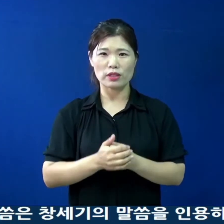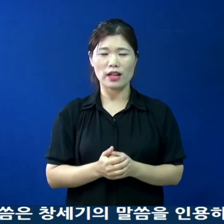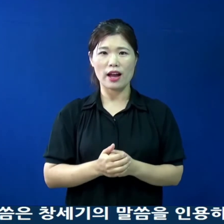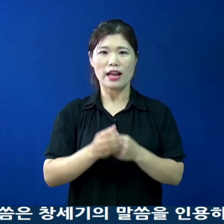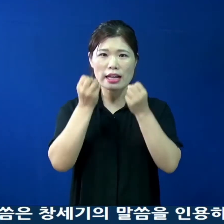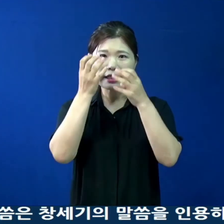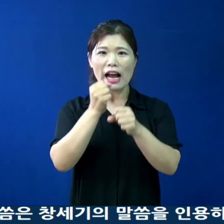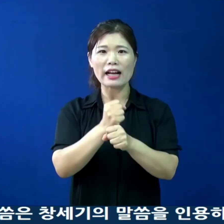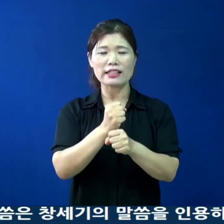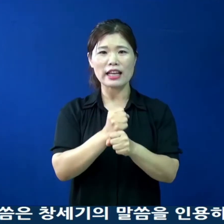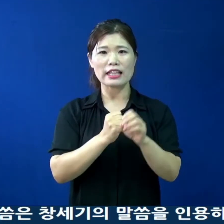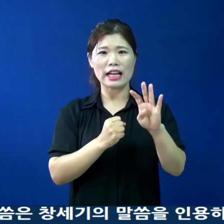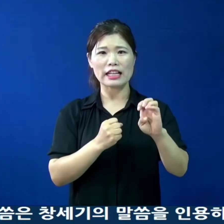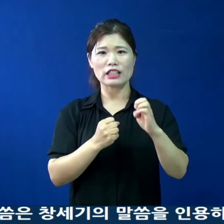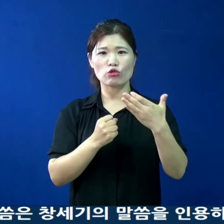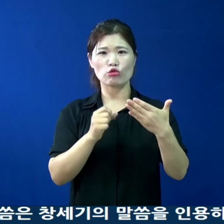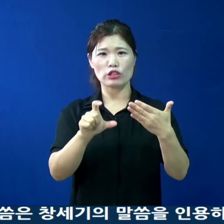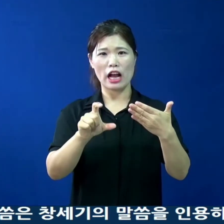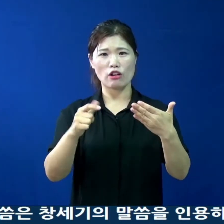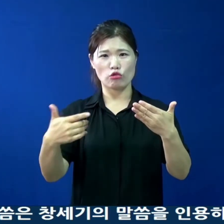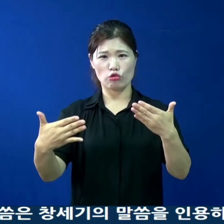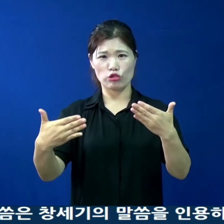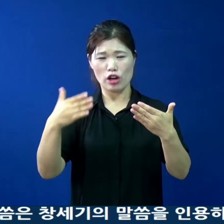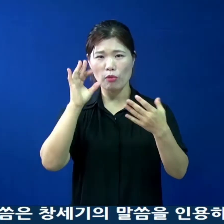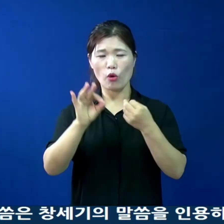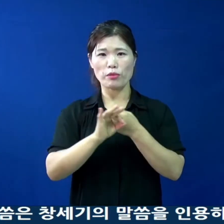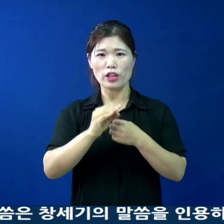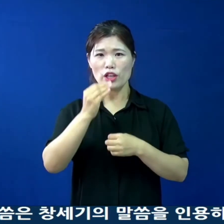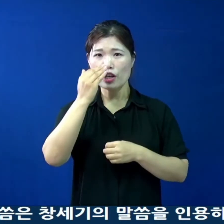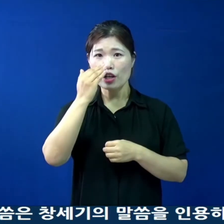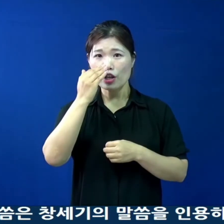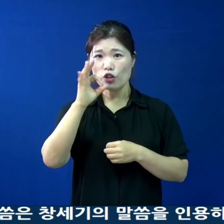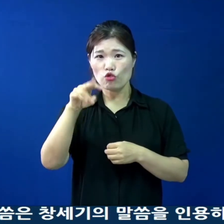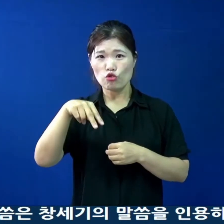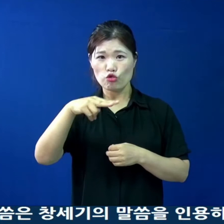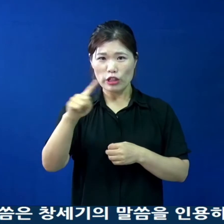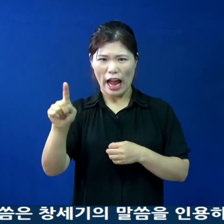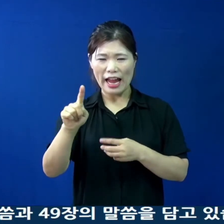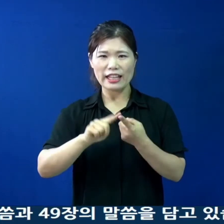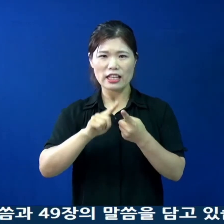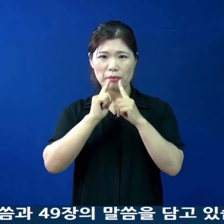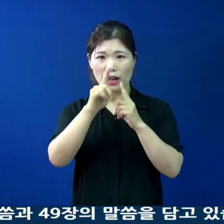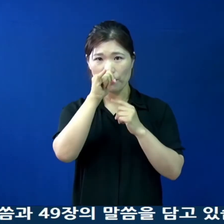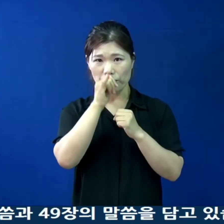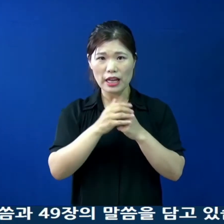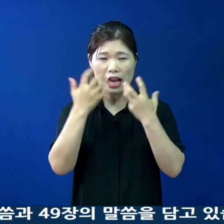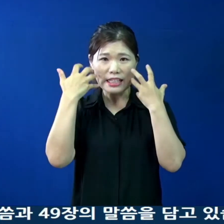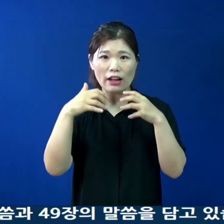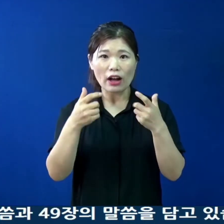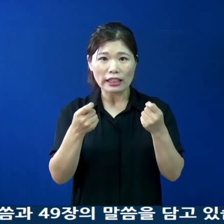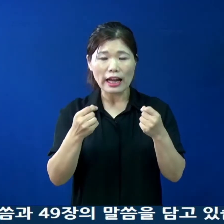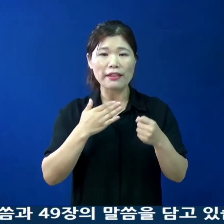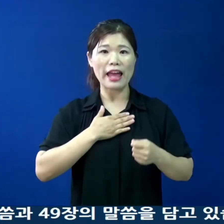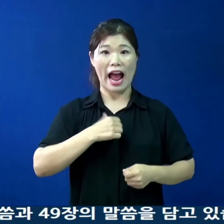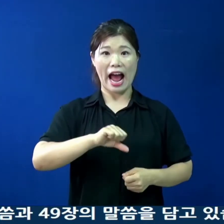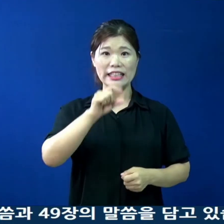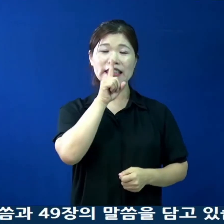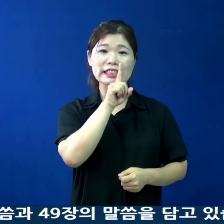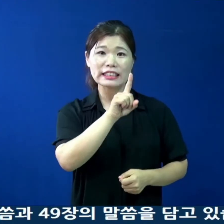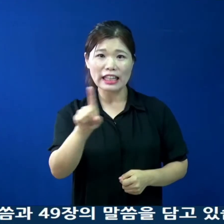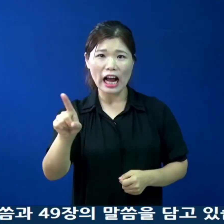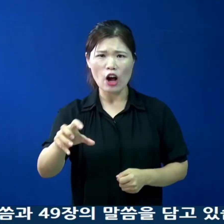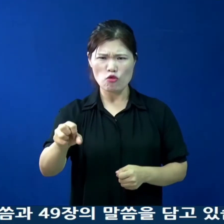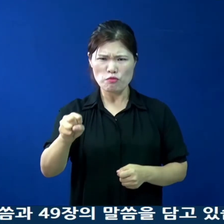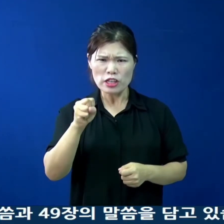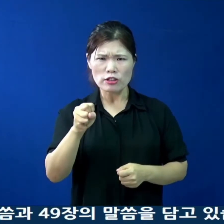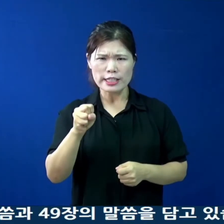창세기 49장 9절에 유다에 대해서 이렇게 예언합니다. 유다는 사자 새끼로다. 내 아들아 너는 움킨 것을